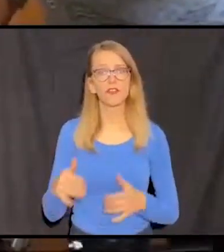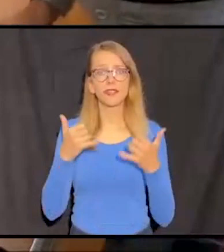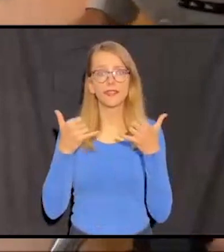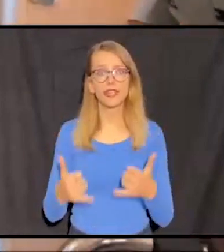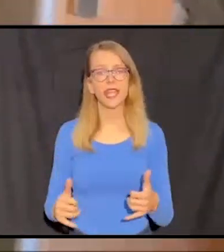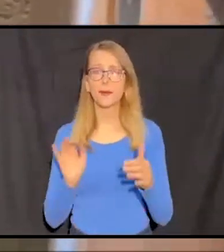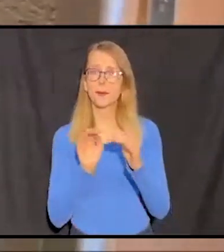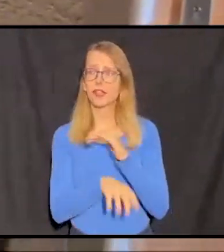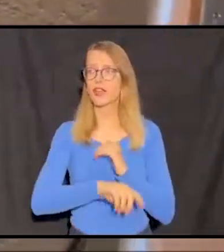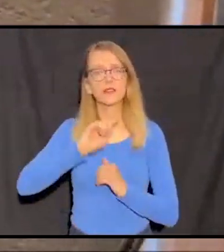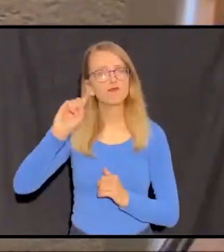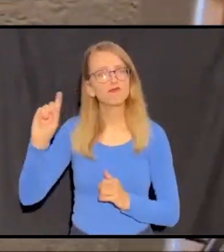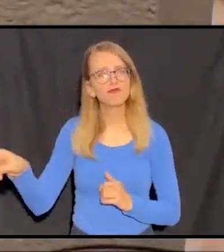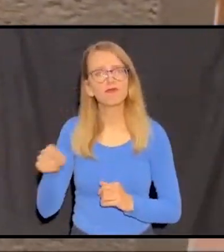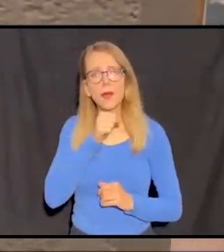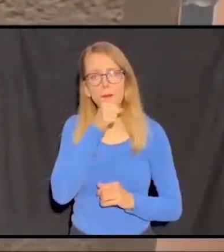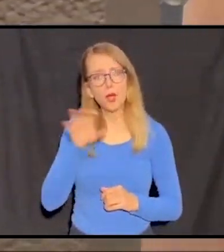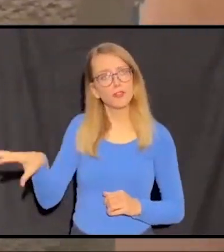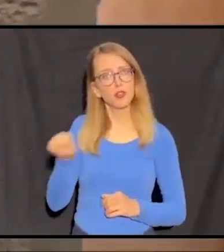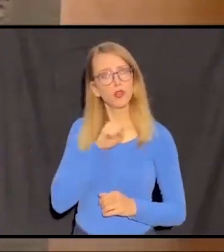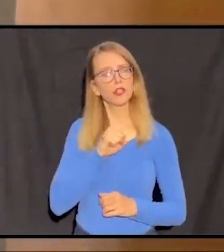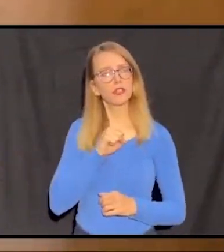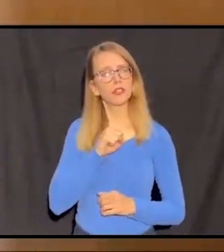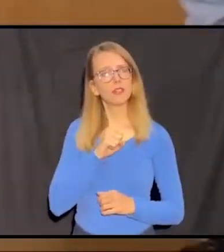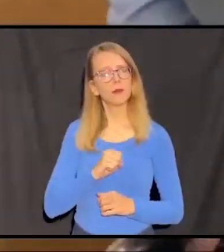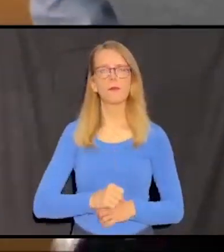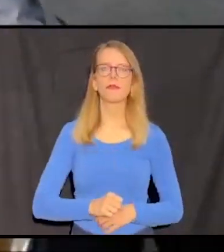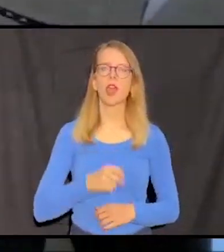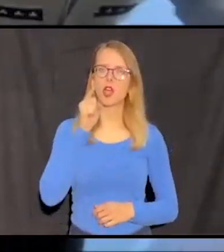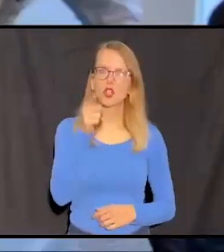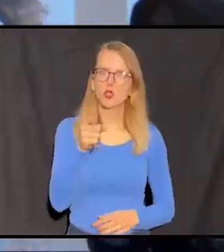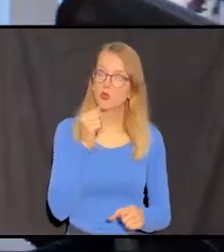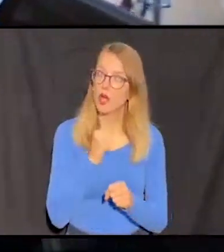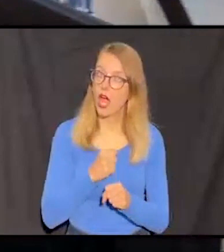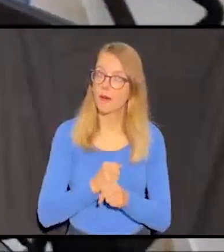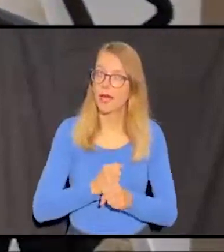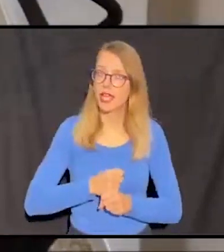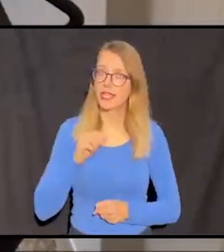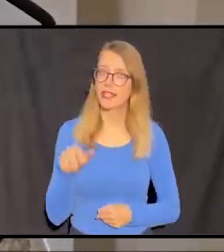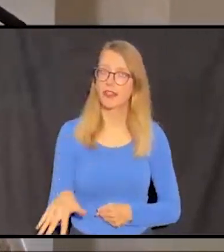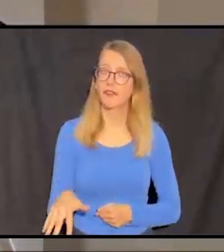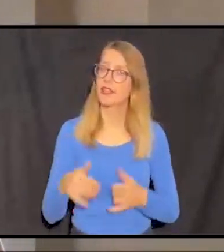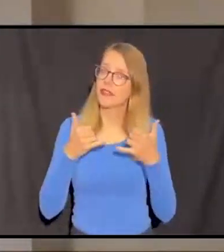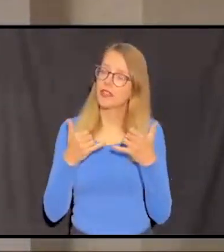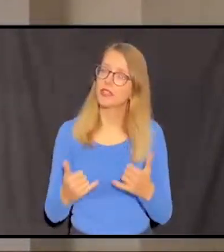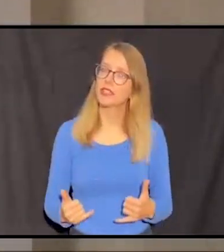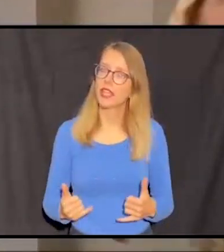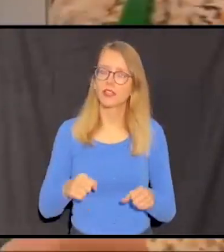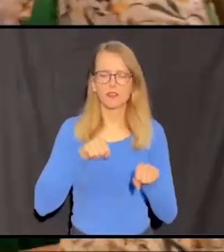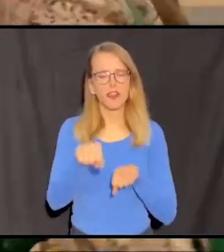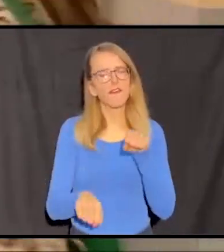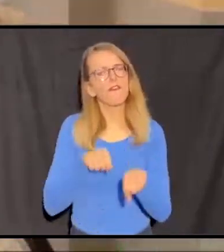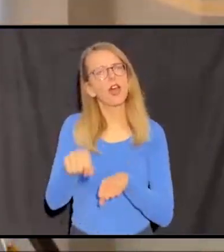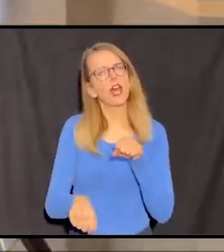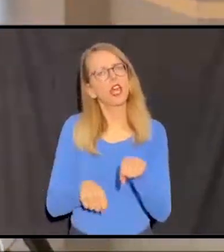sie waren einkaufen wollen nur kurz die post aus dem briefkasten holen sie kommen gerade von der arbeit und wollen das fahrrad